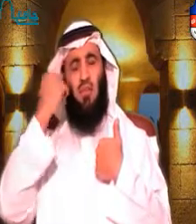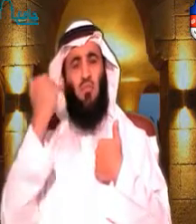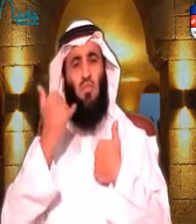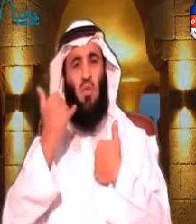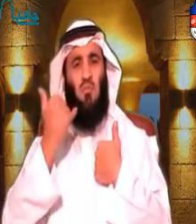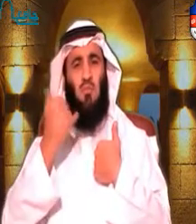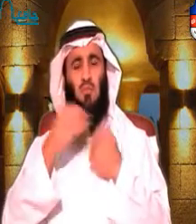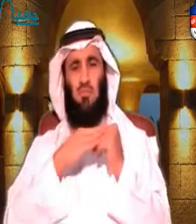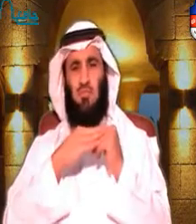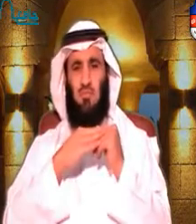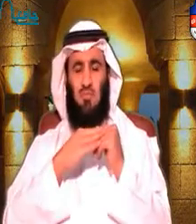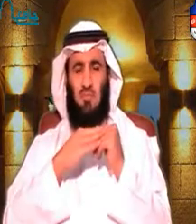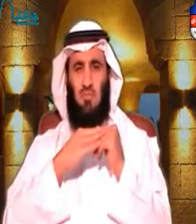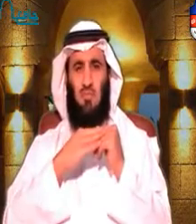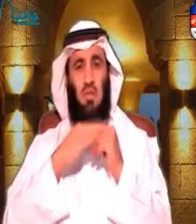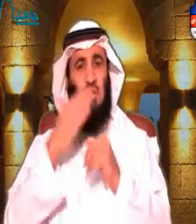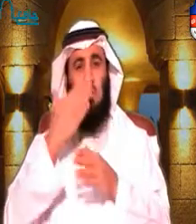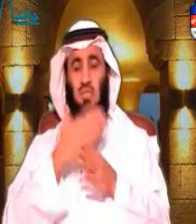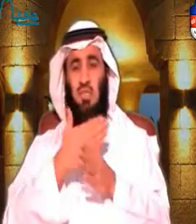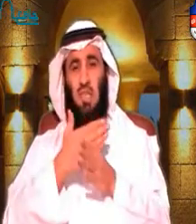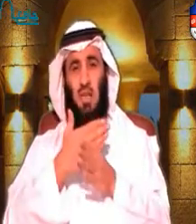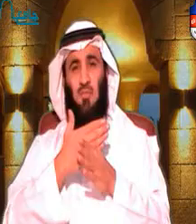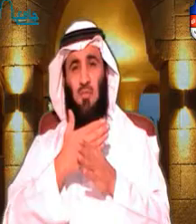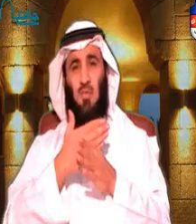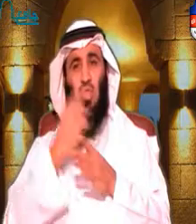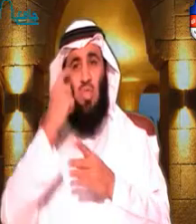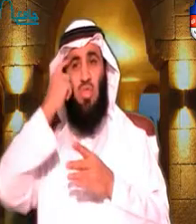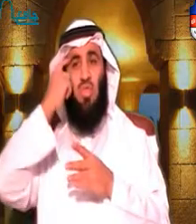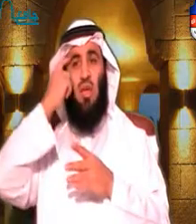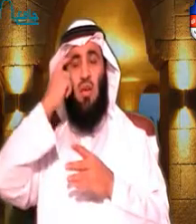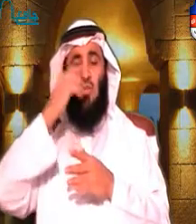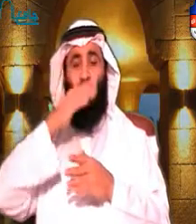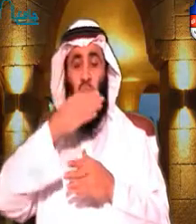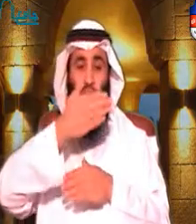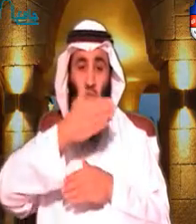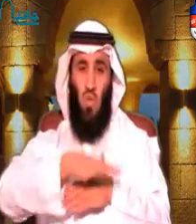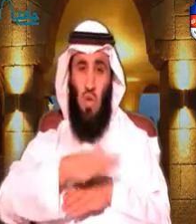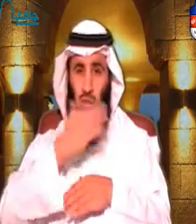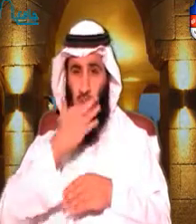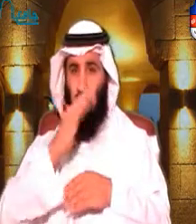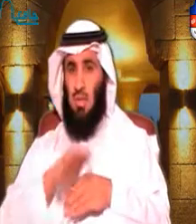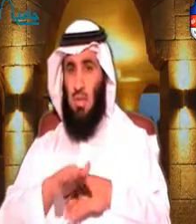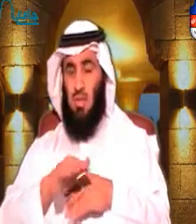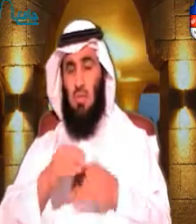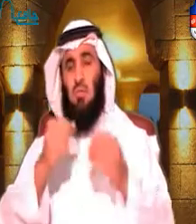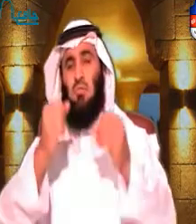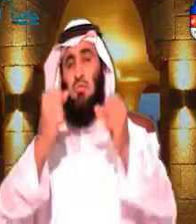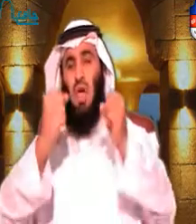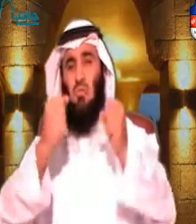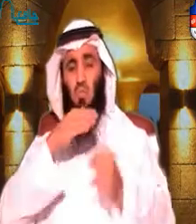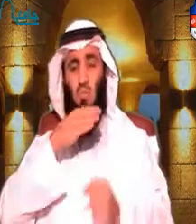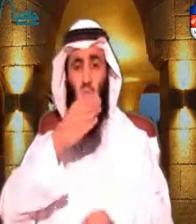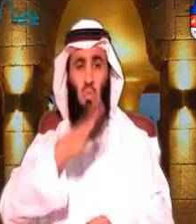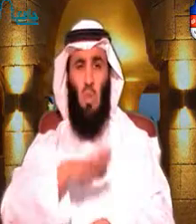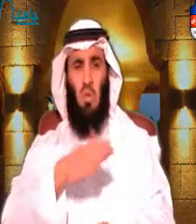النبي محمد، لأن ذكرك لموته صلى الله عليه وسلم يهون عليك موت